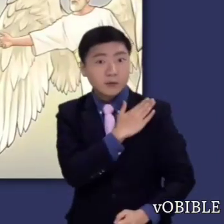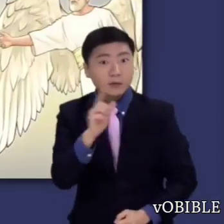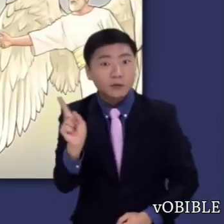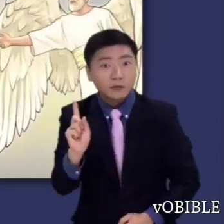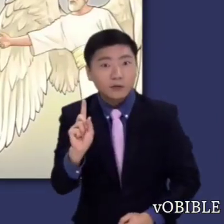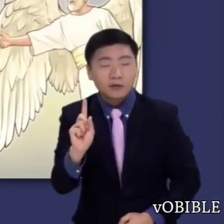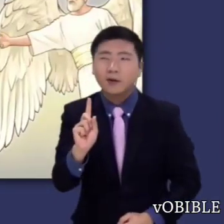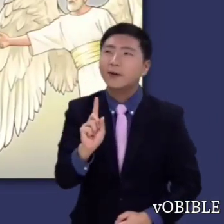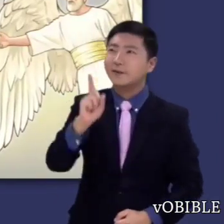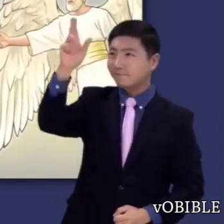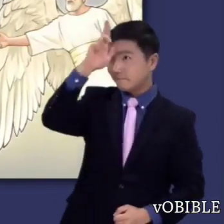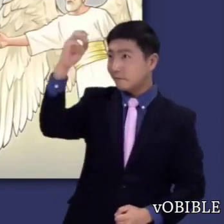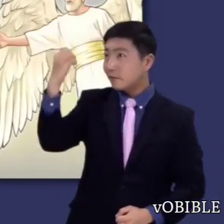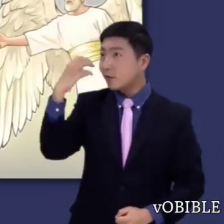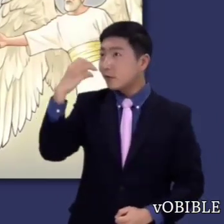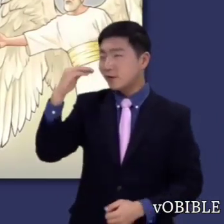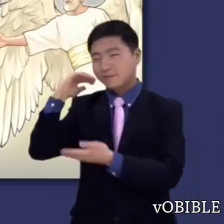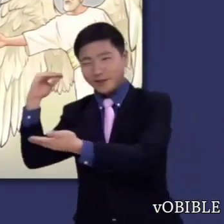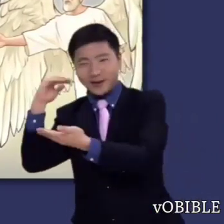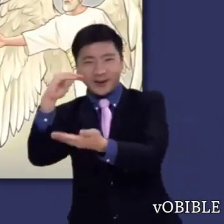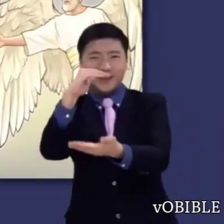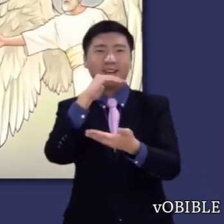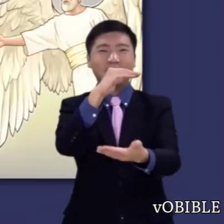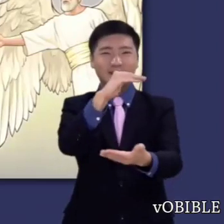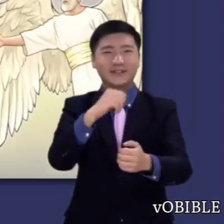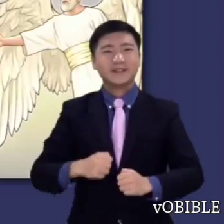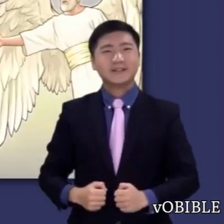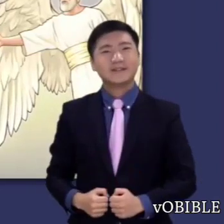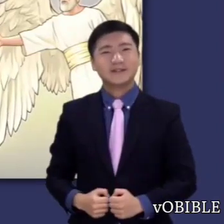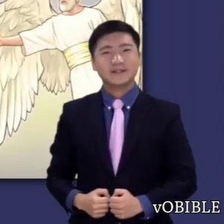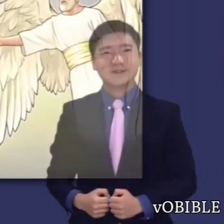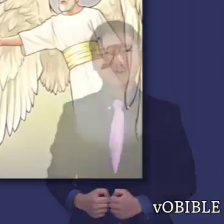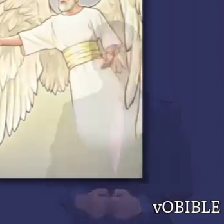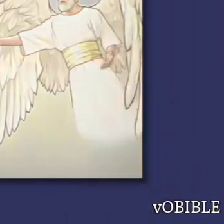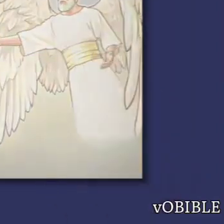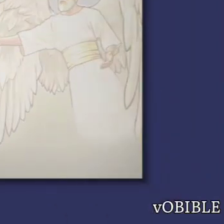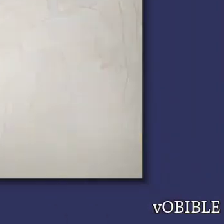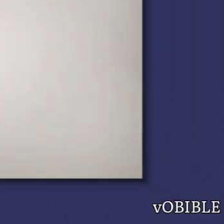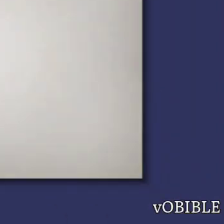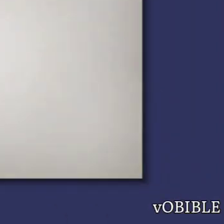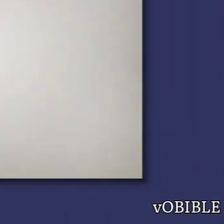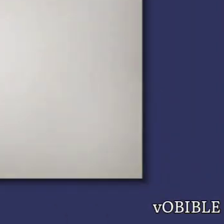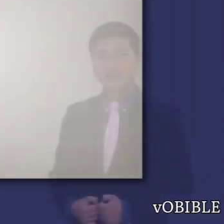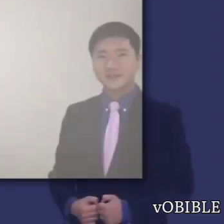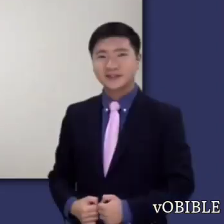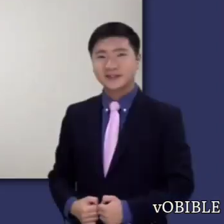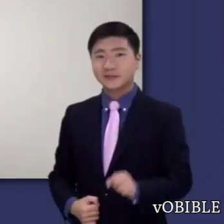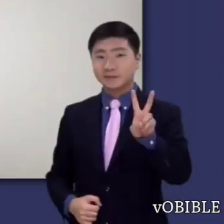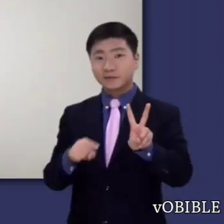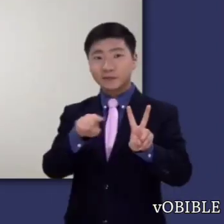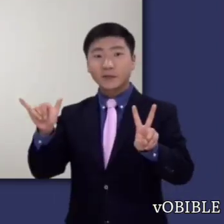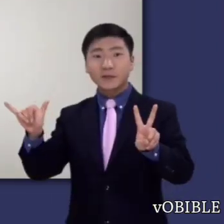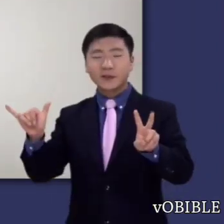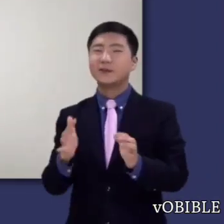耶稣被称为话语，表示耶和华委任耶稣做他的代言人。第二至六